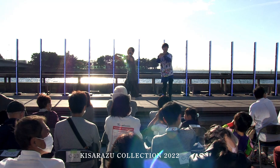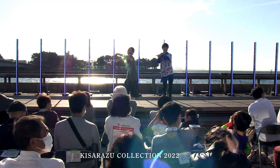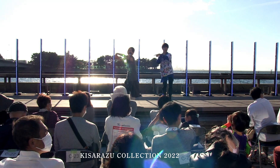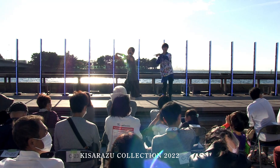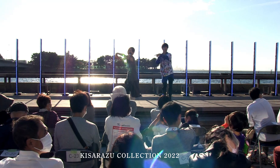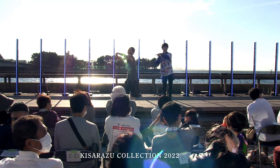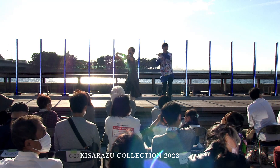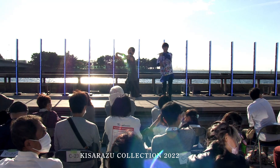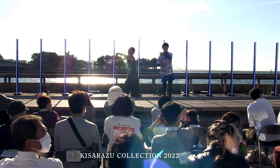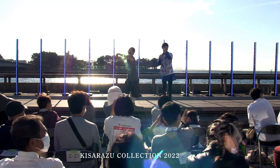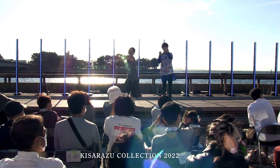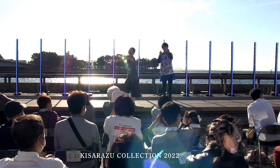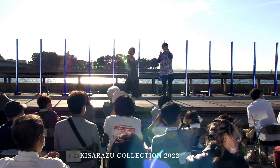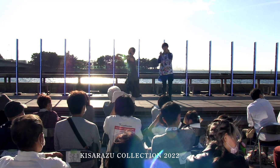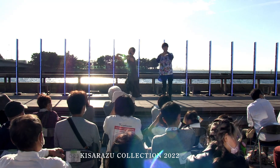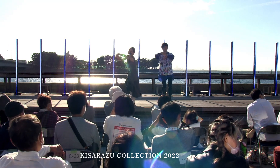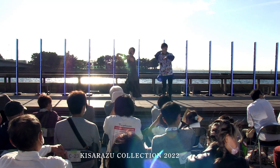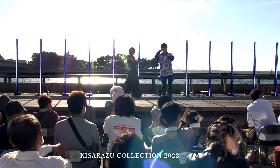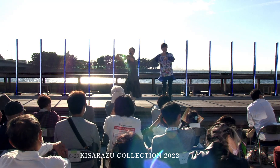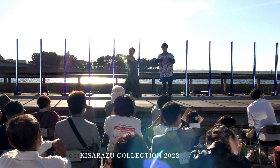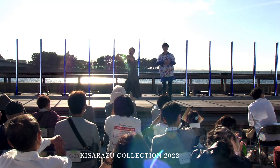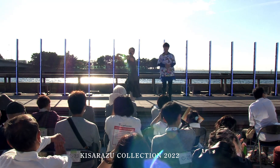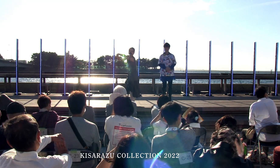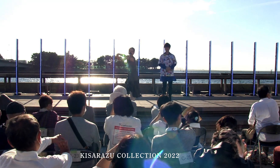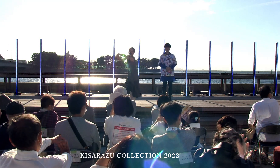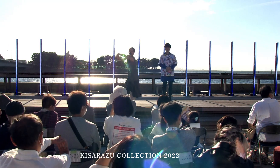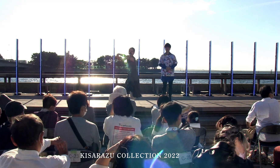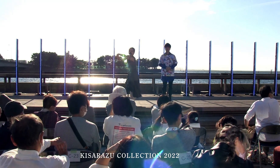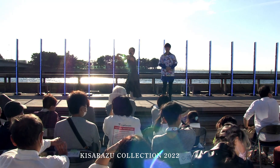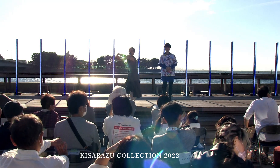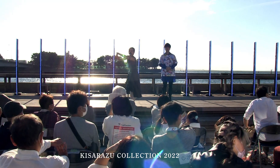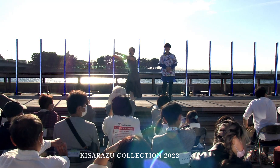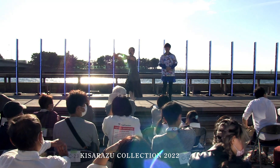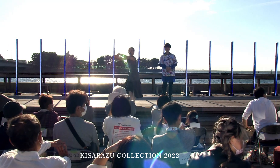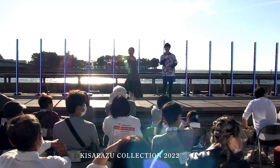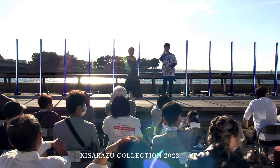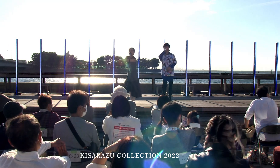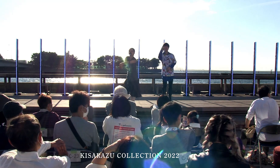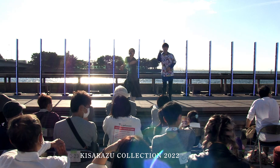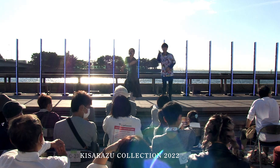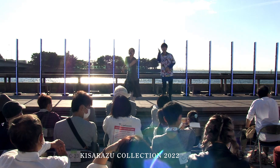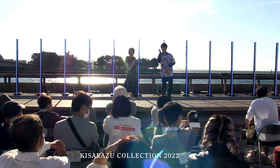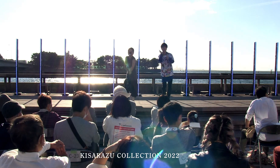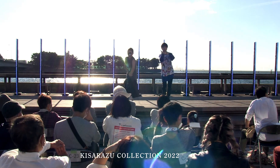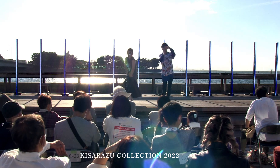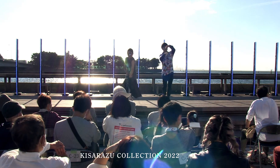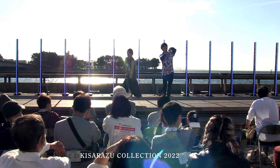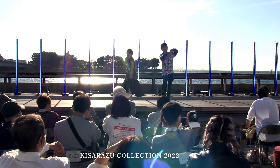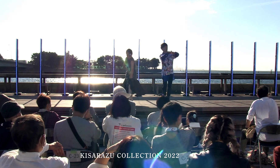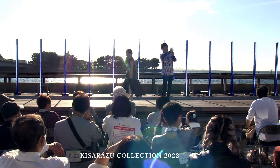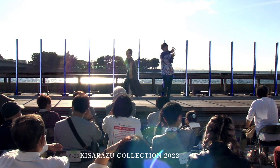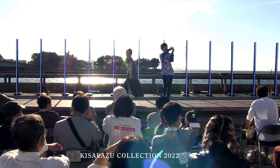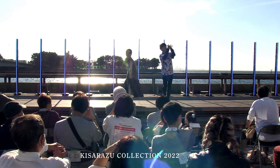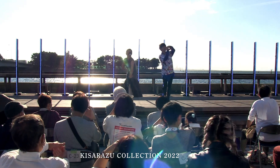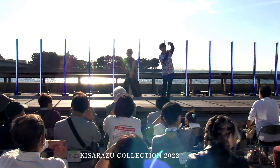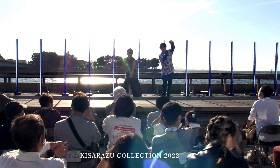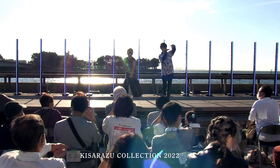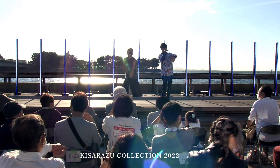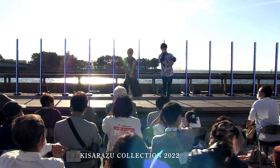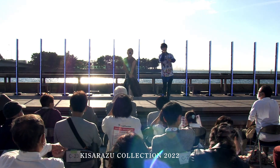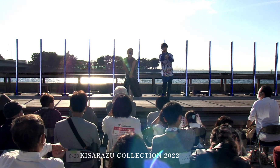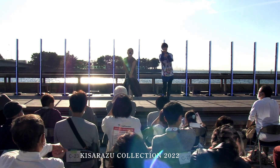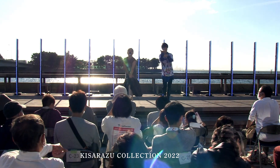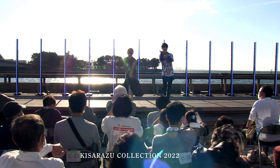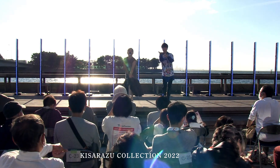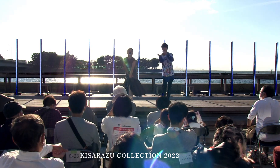っと。ありがとうございます。今度は手の甲を下にしていただいて、手